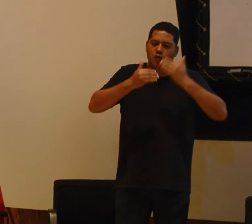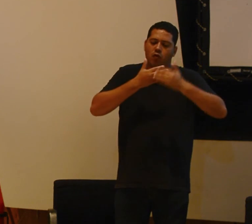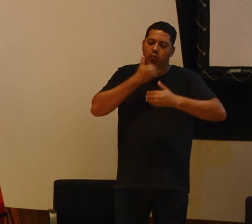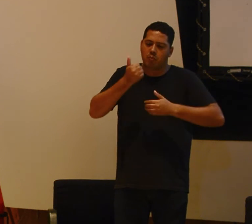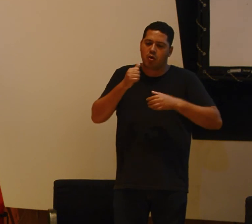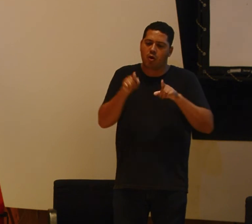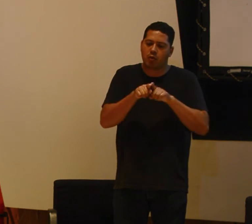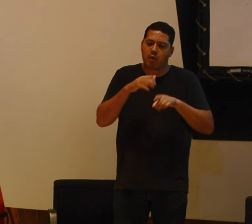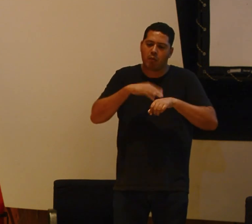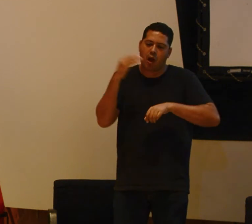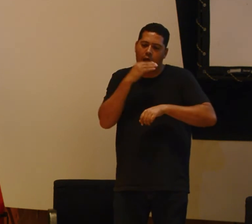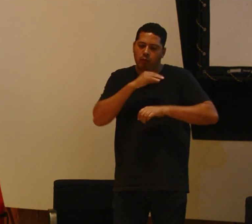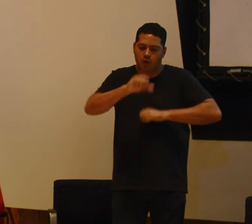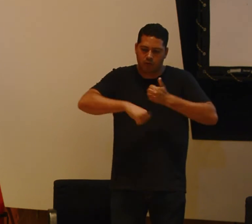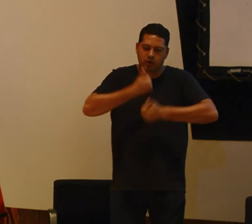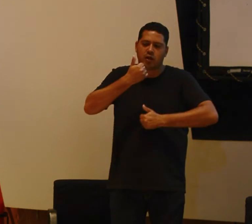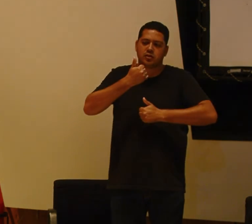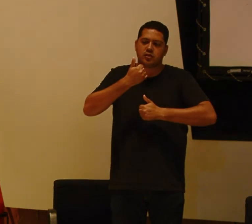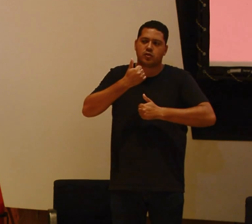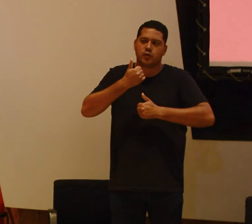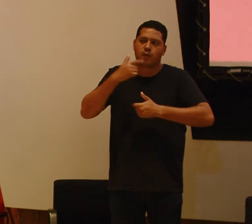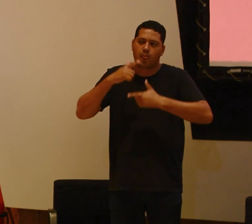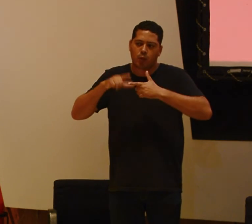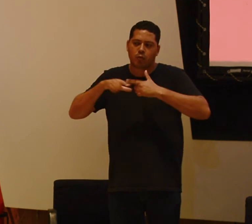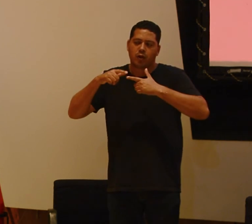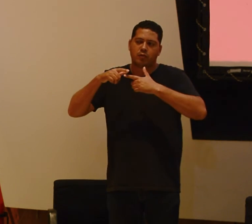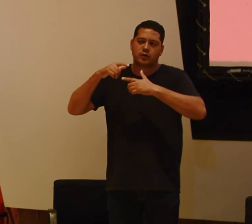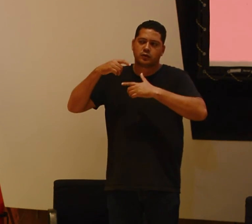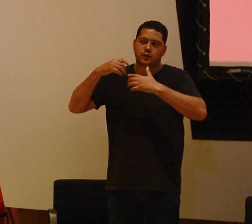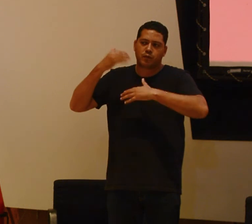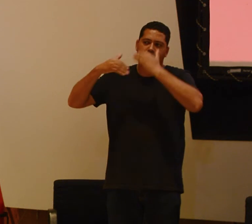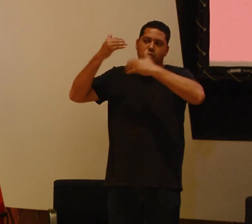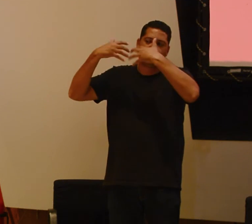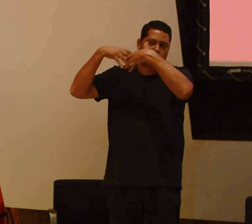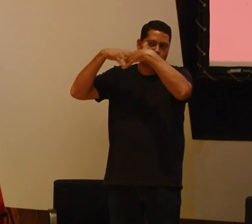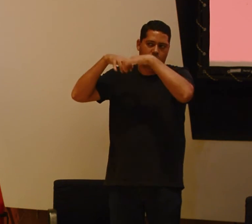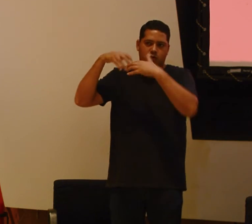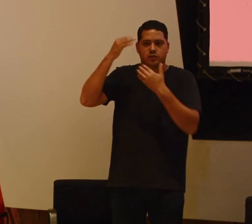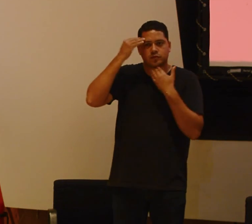acelerar a reabilitação de transtornos do neurodesenvolvimento. Muito obrigada.